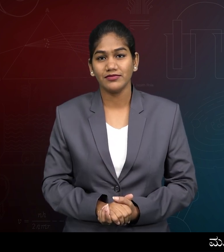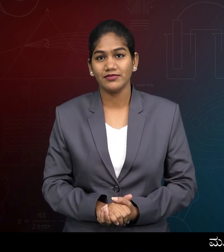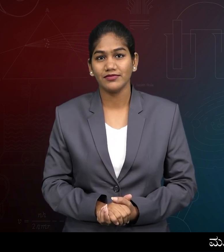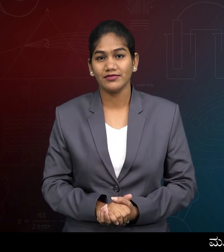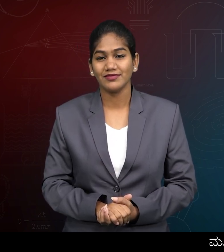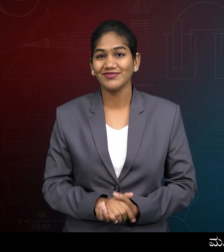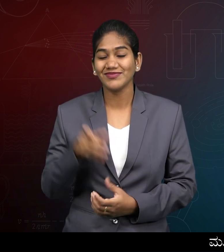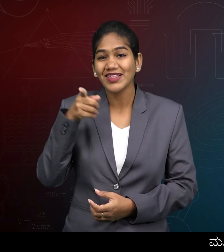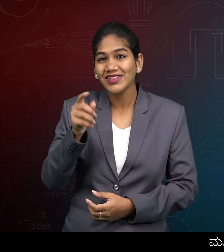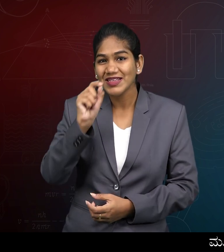ಮೂವಿಂಗ್ ಚಾರ್ಜ್.